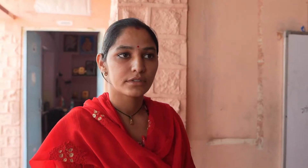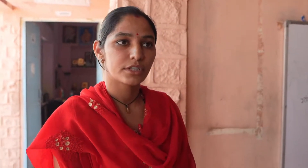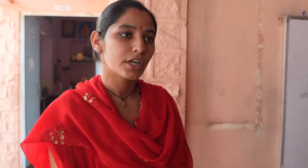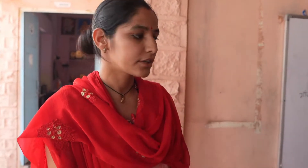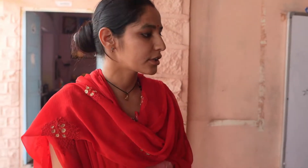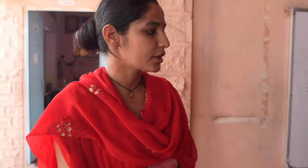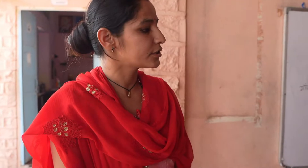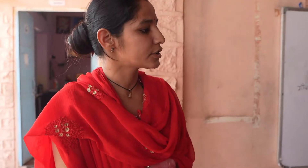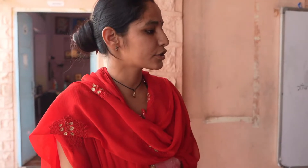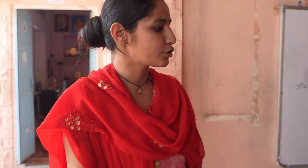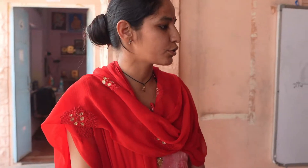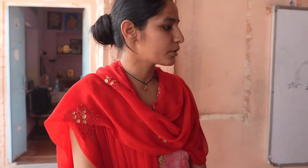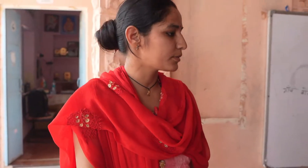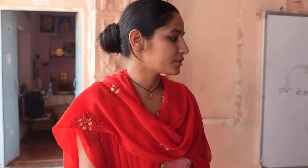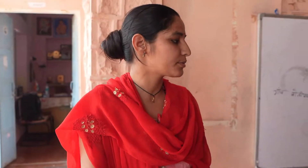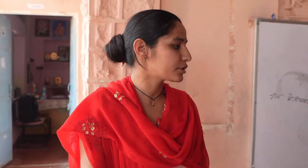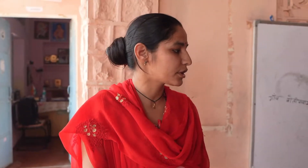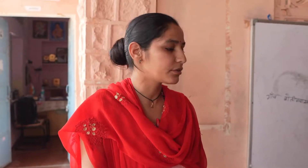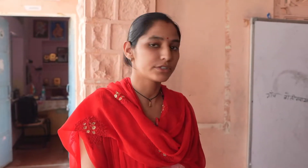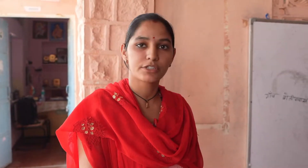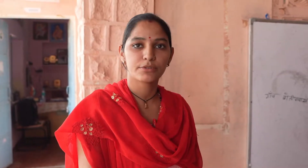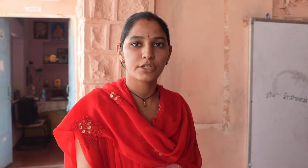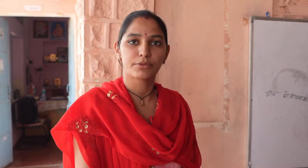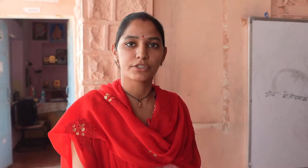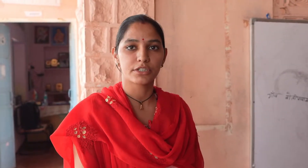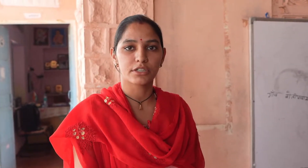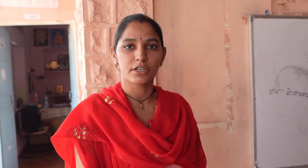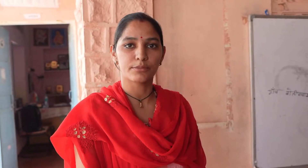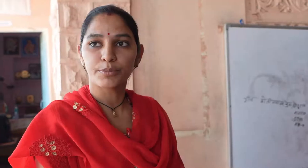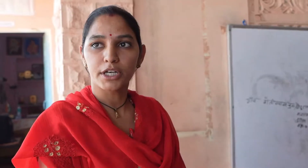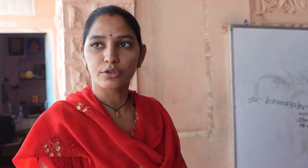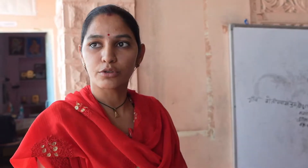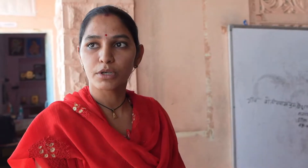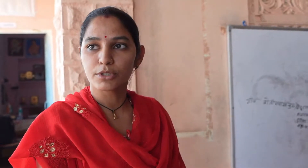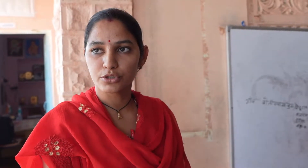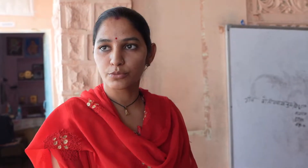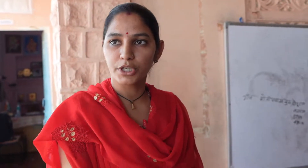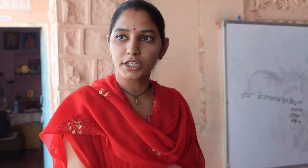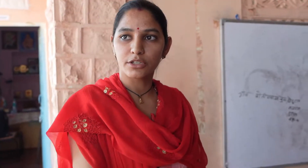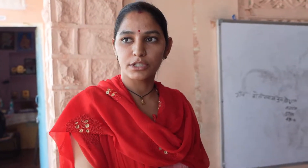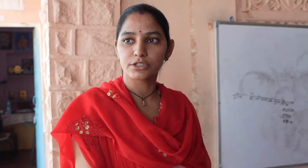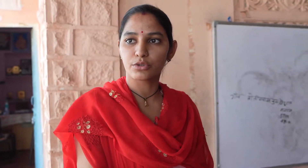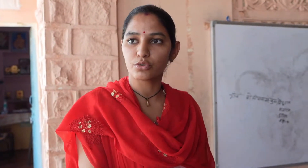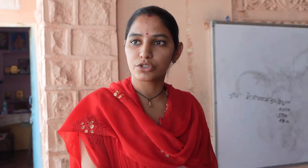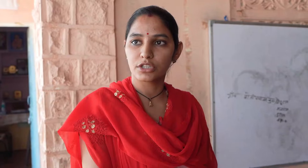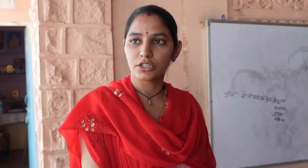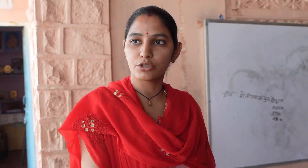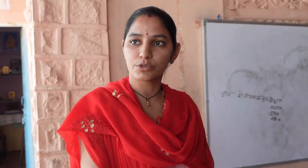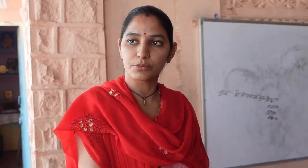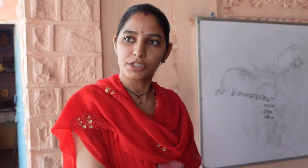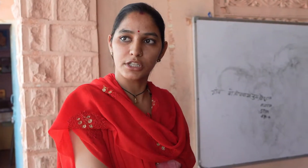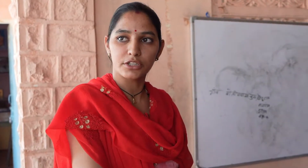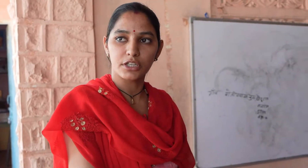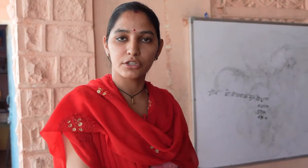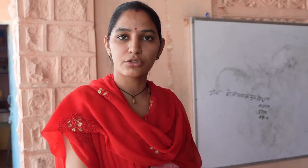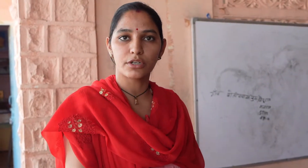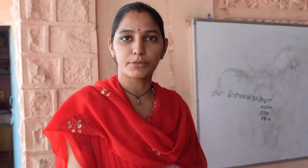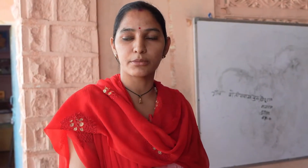नहीं इसका? आता है ना, जैसे नॉर्मल बच्चे पढ़ते हैं वैसे भी ये पढ़ते हैं। काम पाठ नॉर्मल बच्चों को पढ़ाते हैं वैसे वो 2-3 दिनों में समझ लेती है, इनको हफ्ता भर